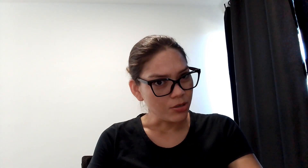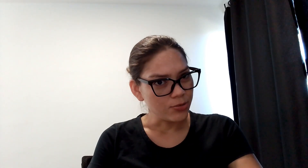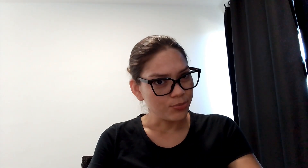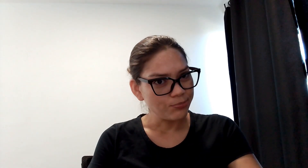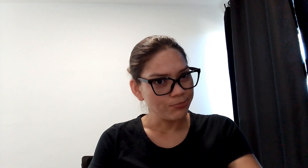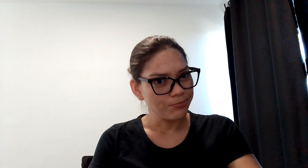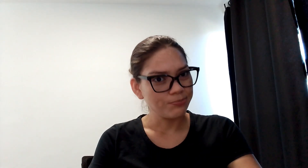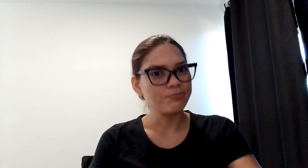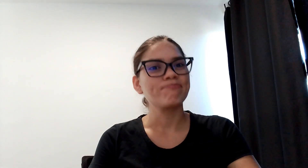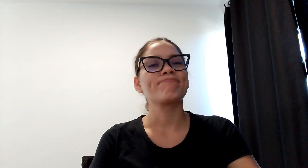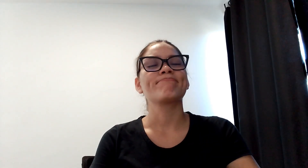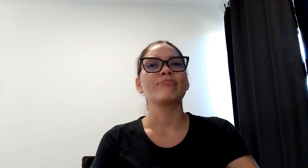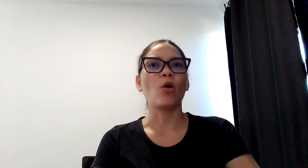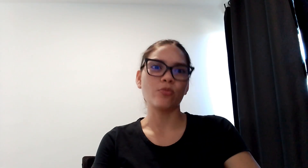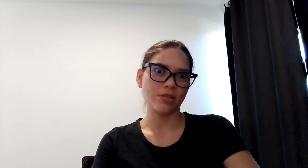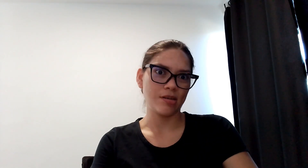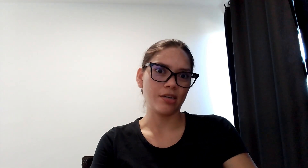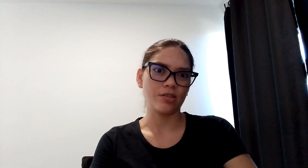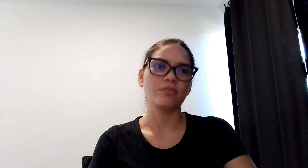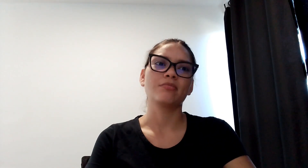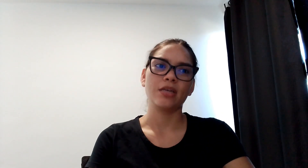isso, com os sinais, é claro.